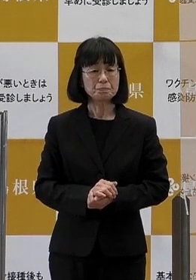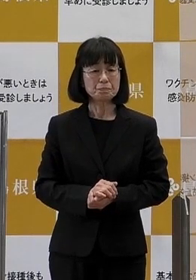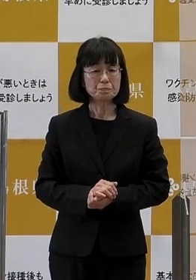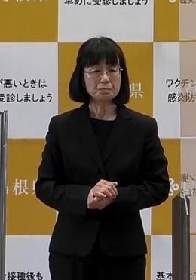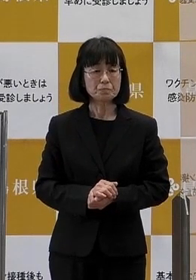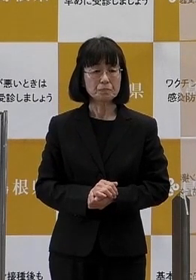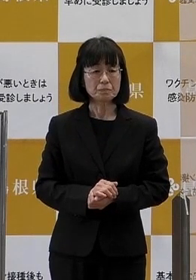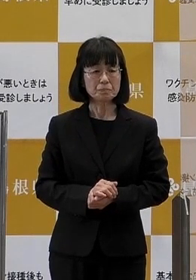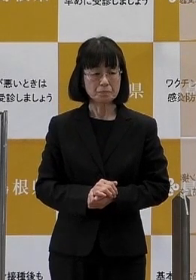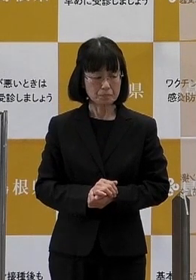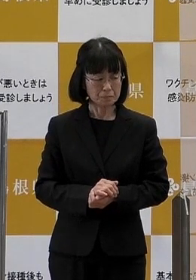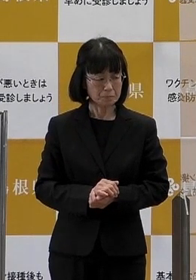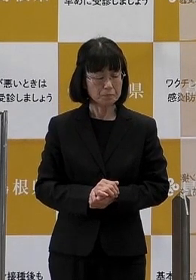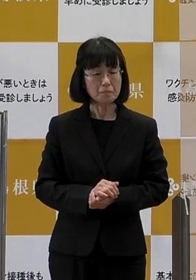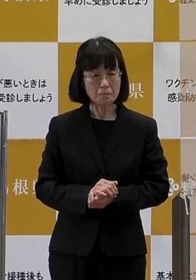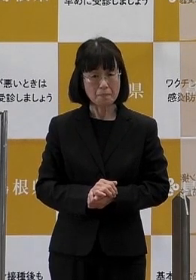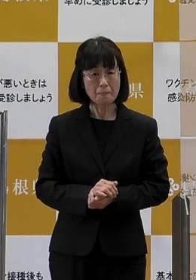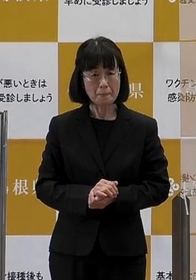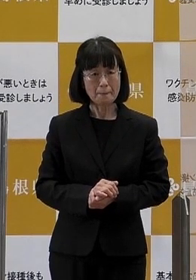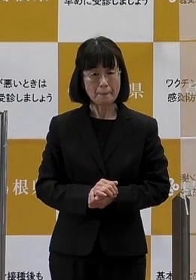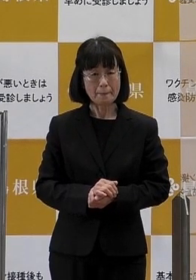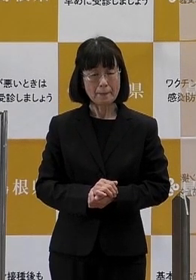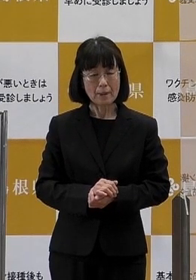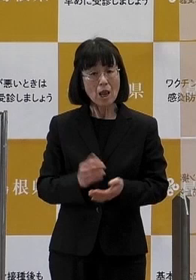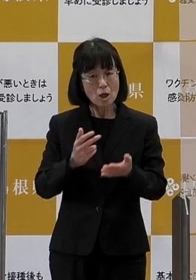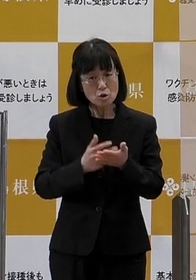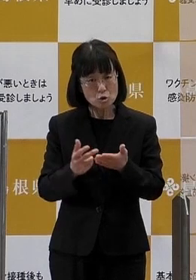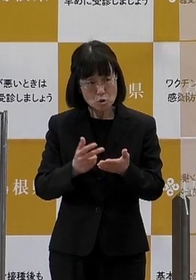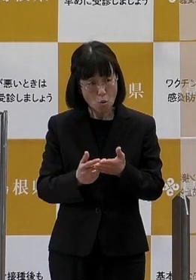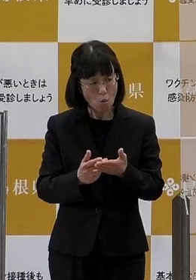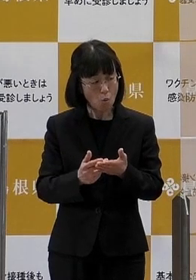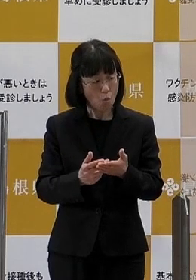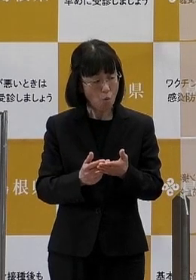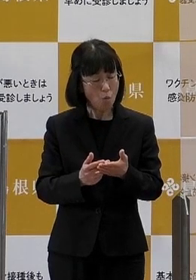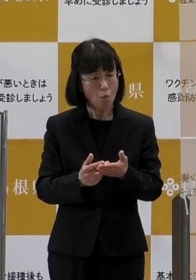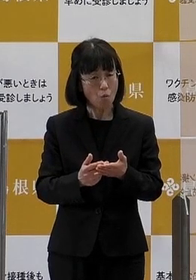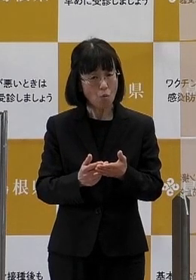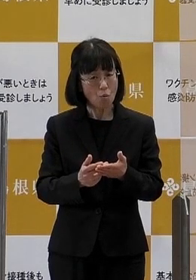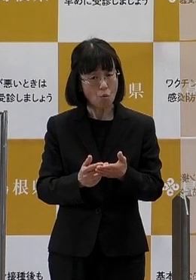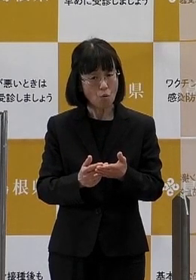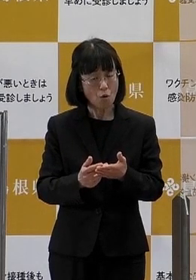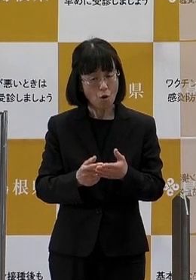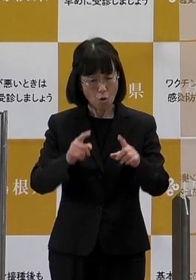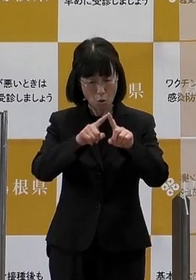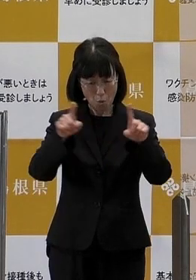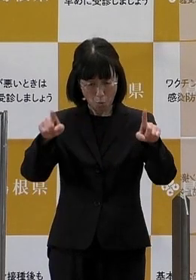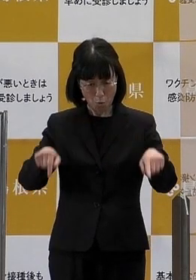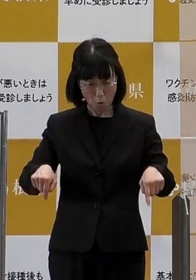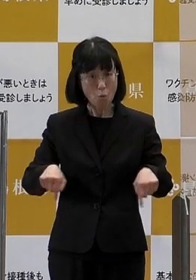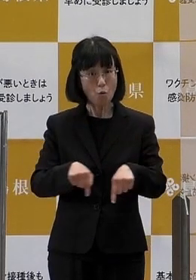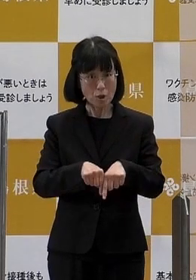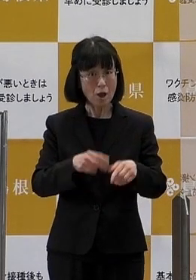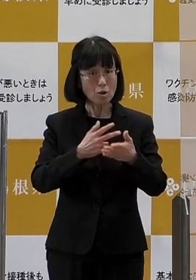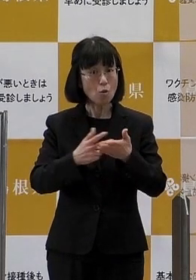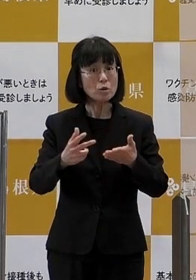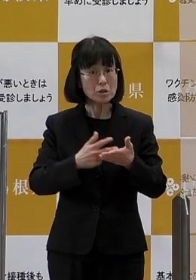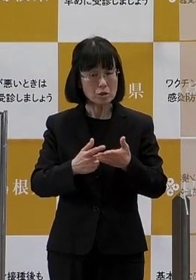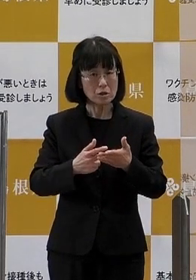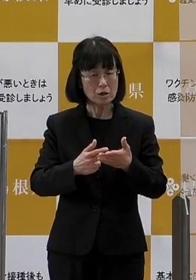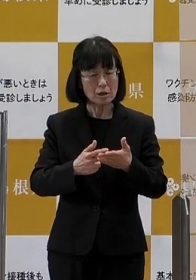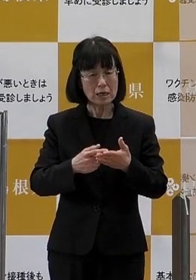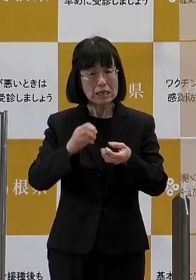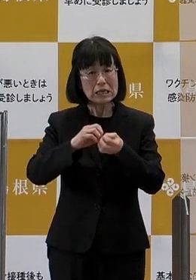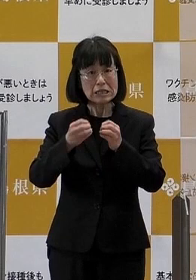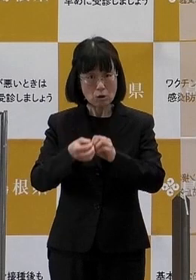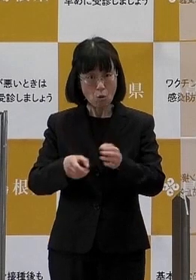お手元の資料かな、お手元のこの横長のカラーの資